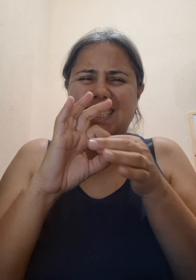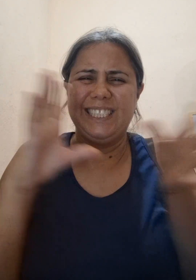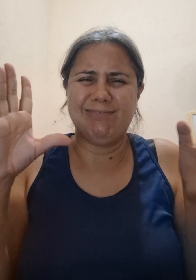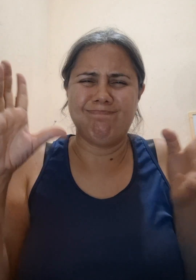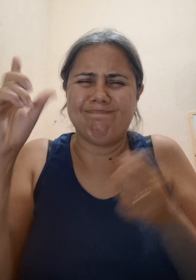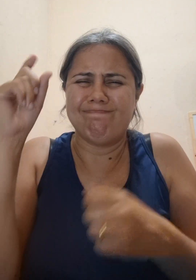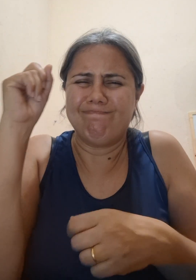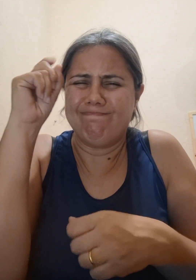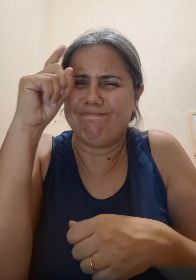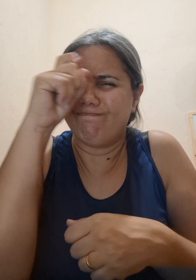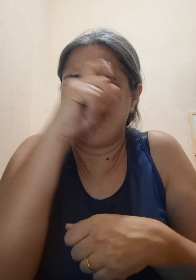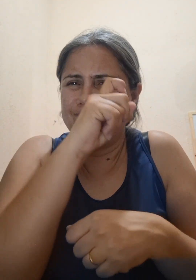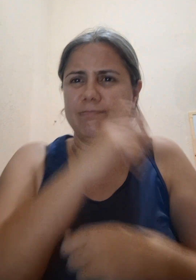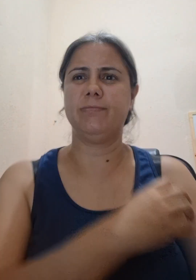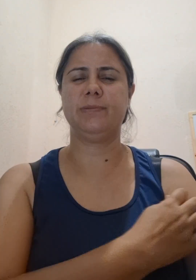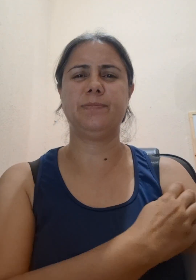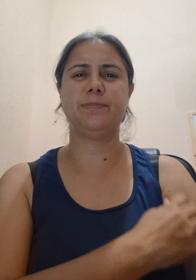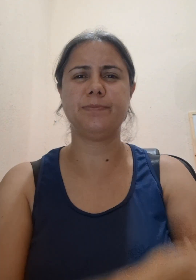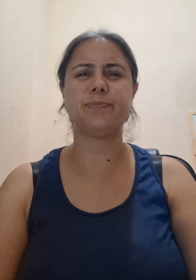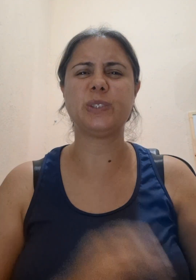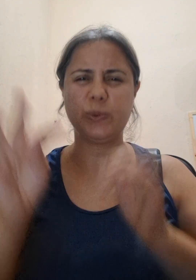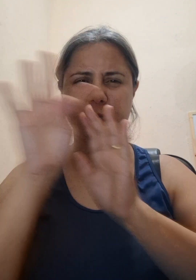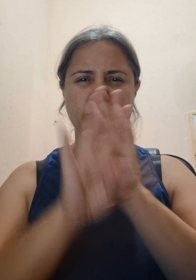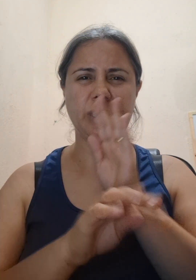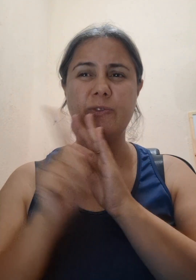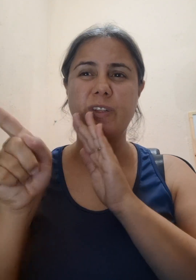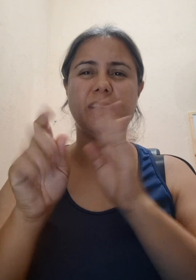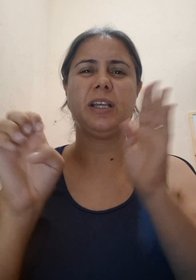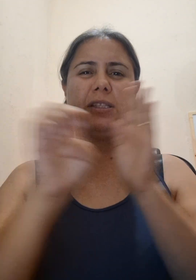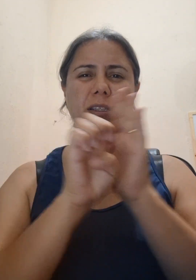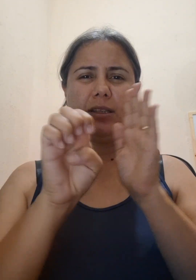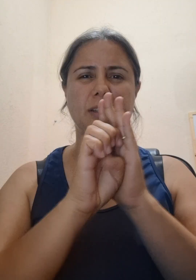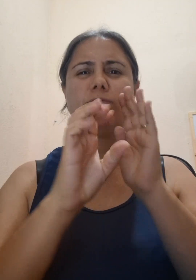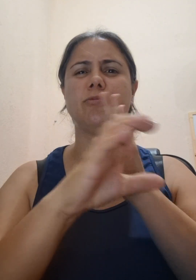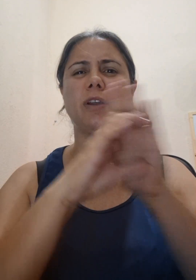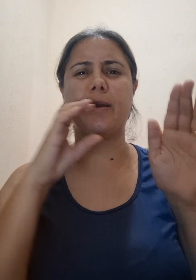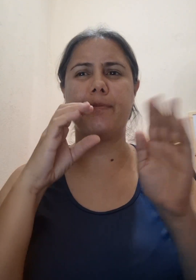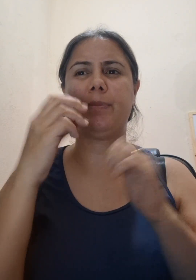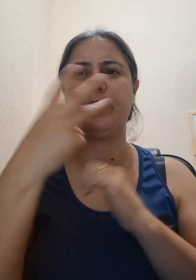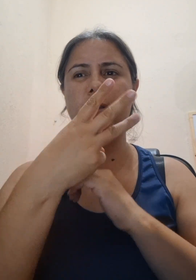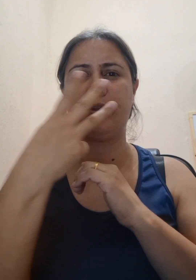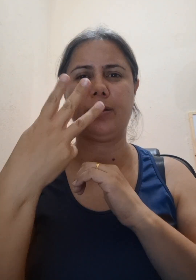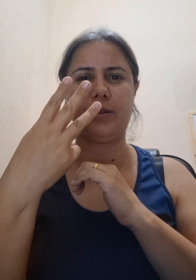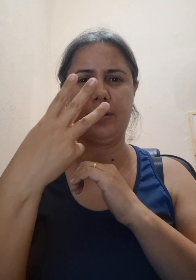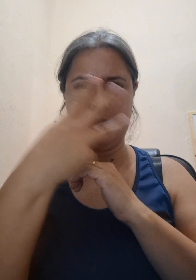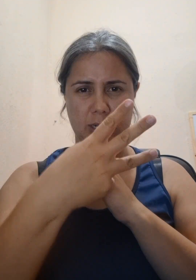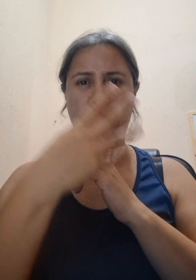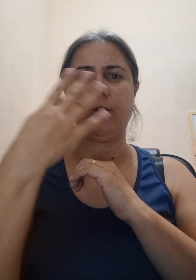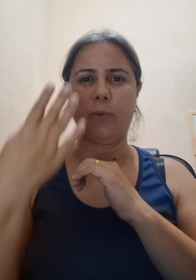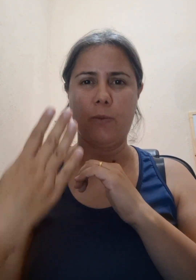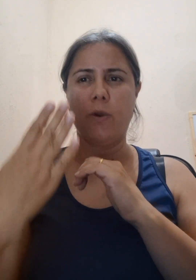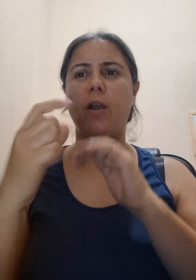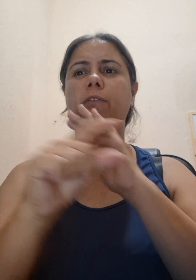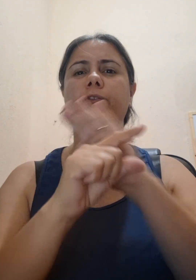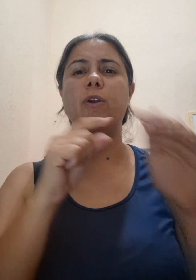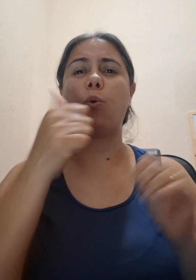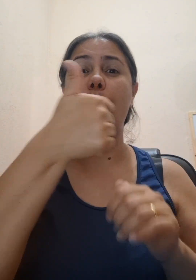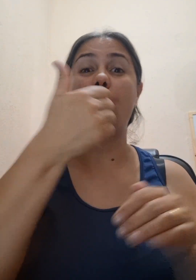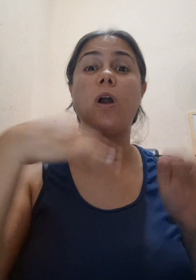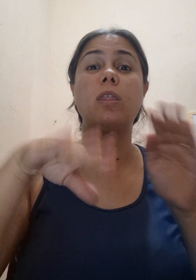é o peso da ruptura ou ruptura difícil. O texto está lá em Êxodo, capítulo 34,